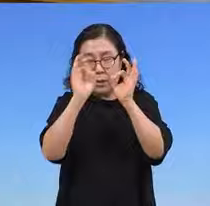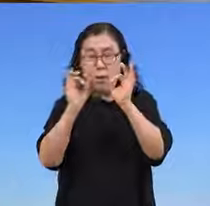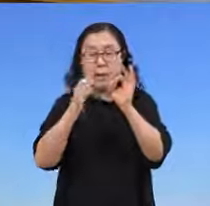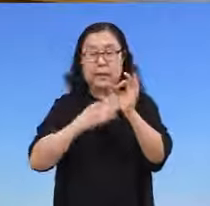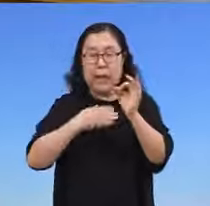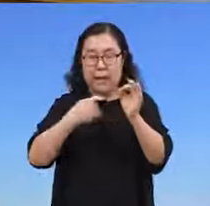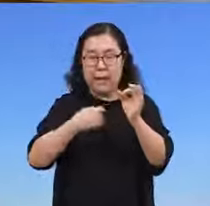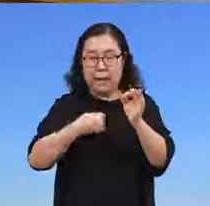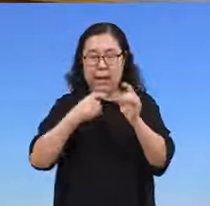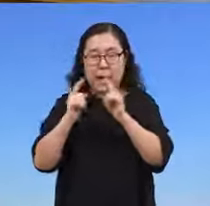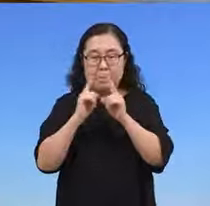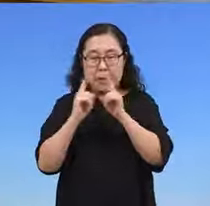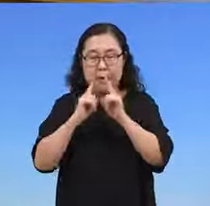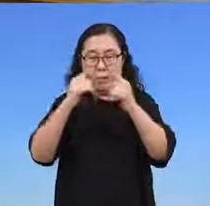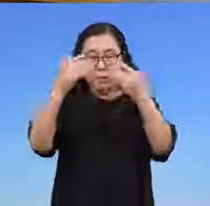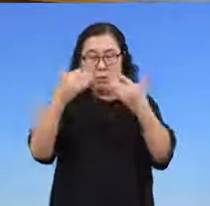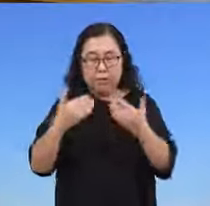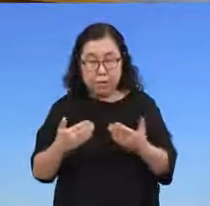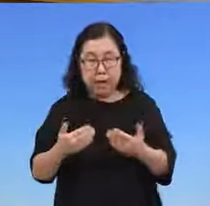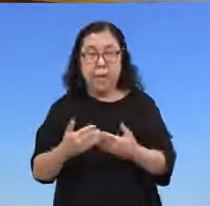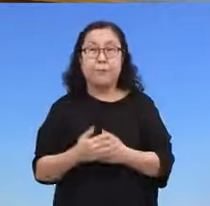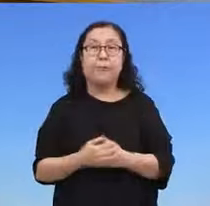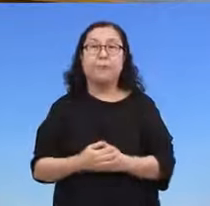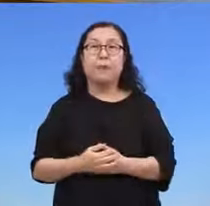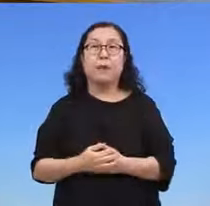것은 내게 말씀을 주사